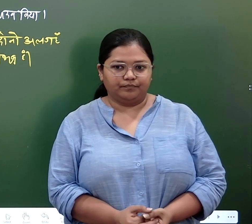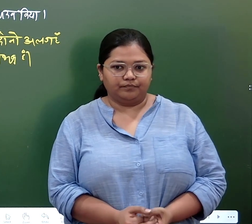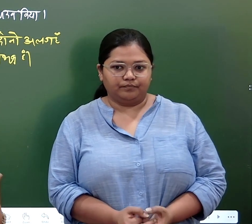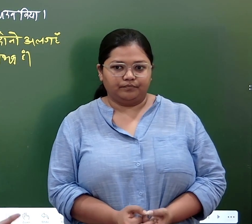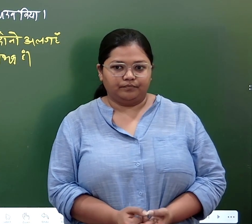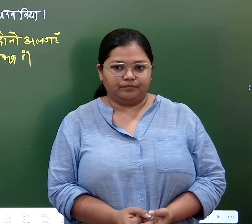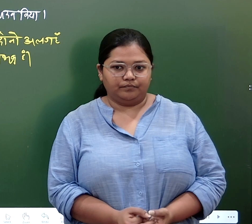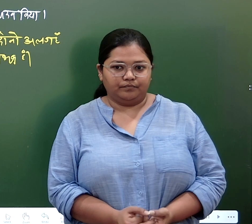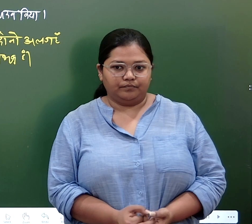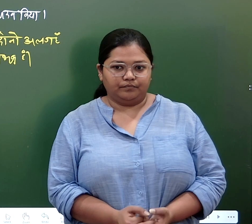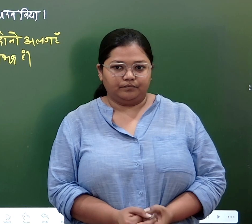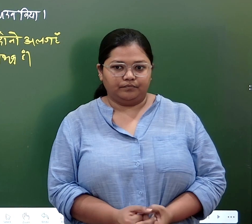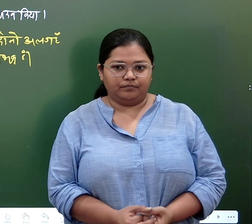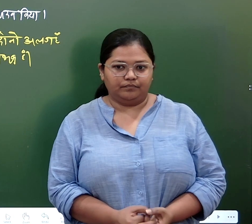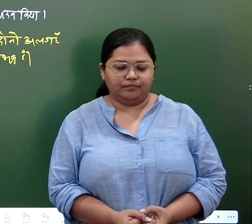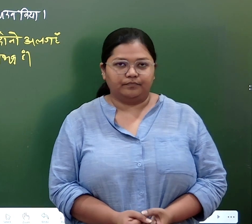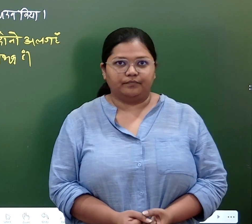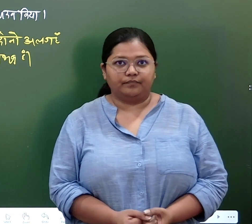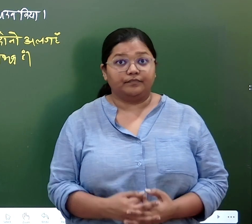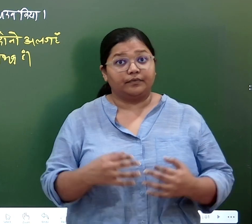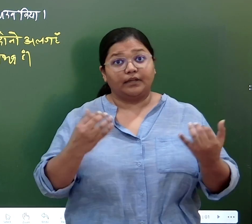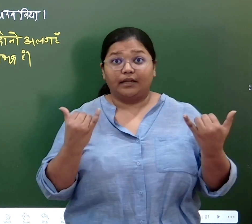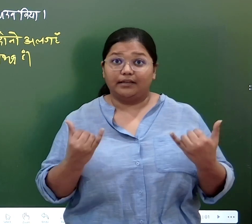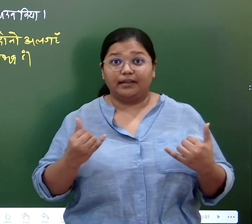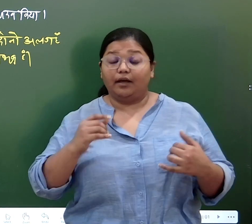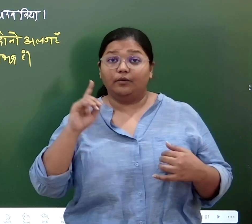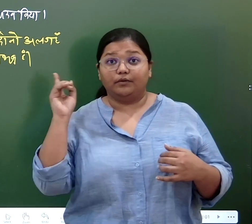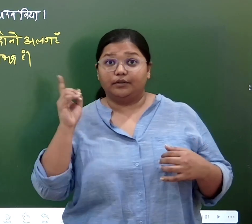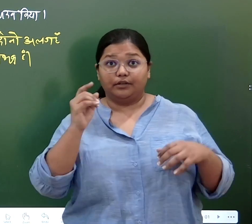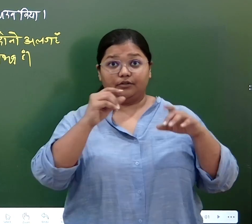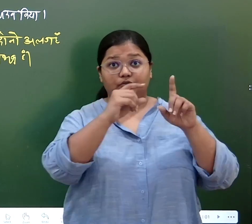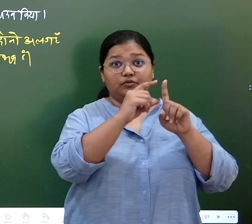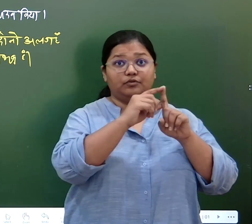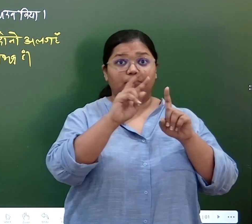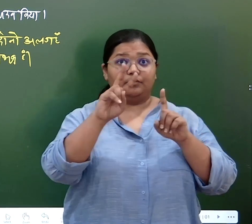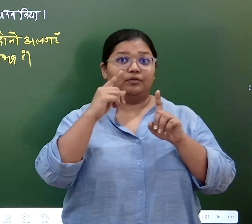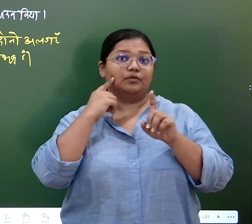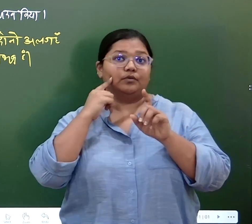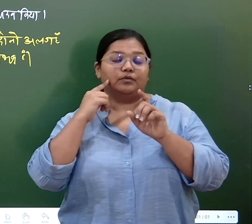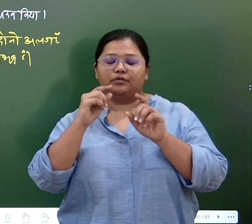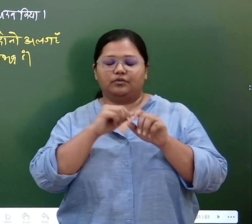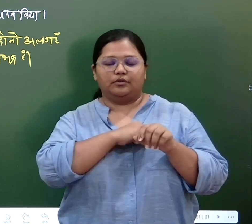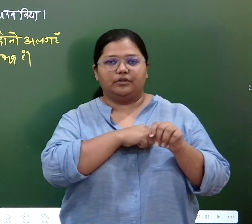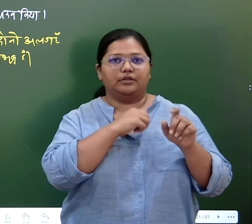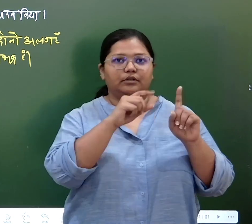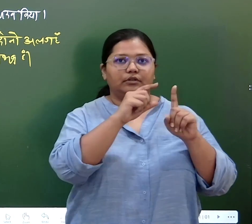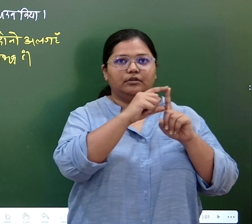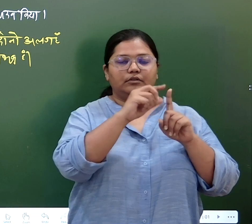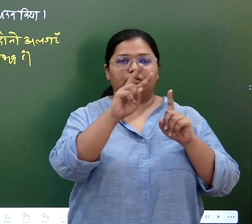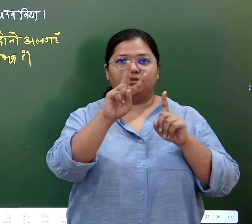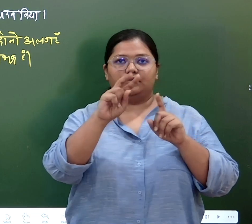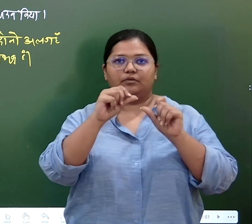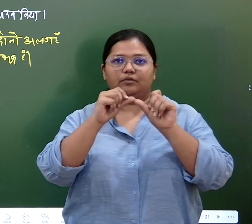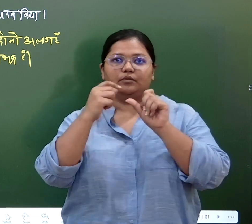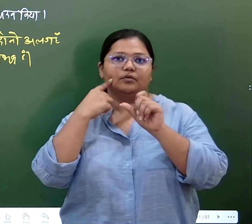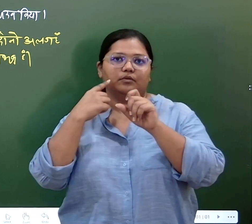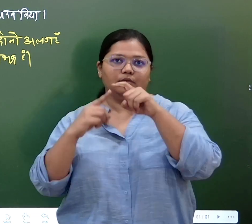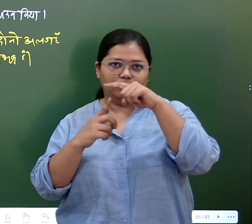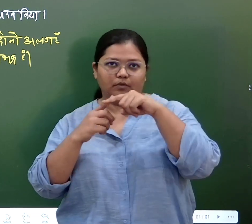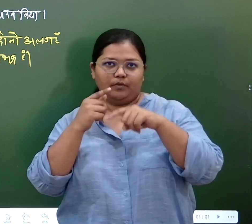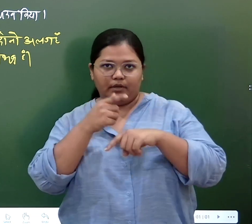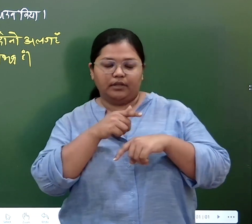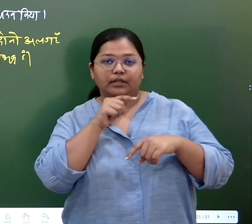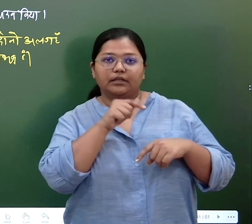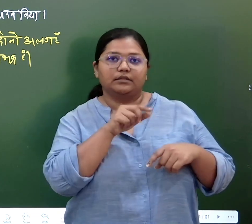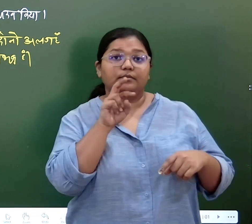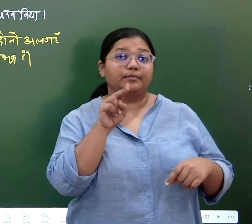मर के उनपे विलीन नहीं होंगे, हम उनपे समाएंगे नहीं, हम उनके पास भले चले जाएंगे लेकिन हम दोनों जो है वो, दोनों